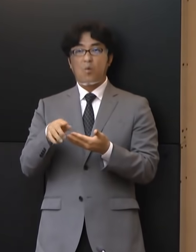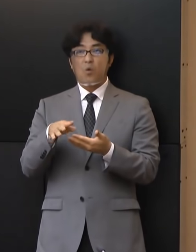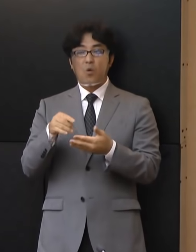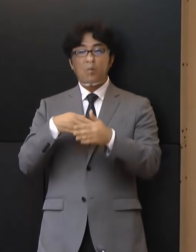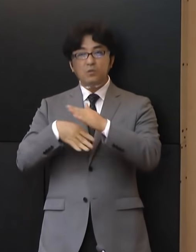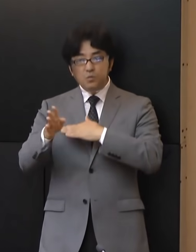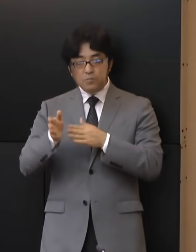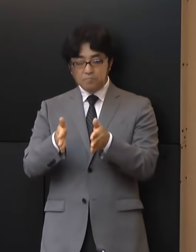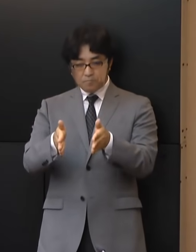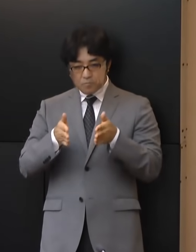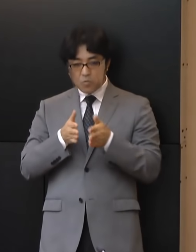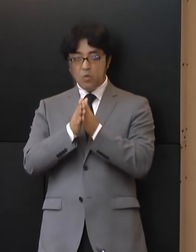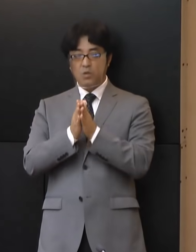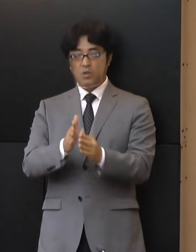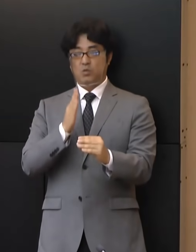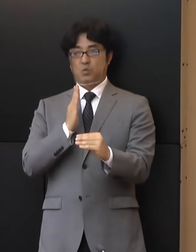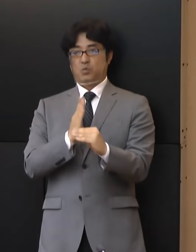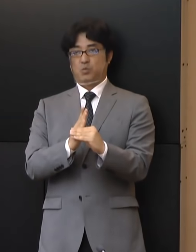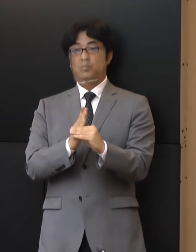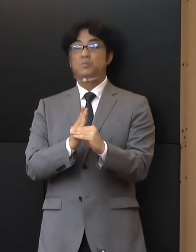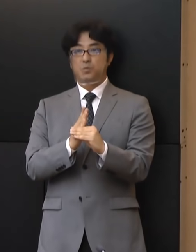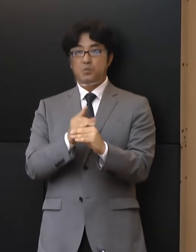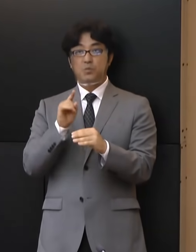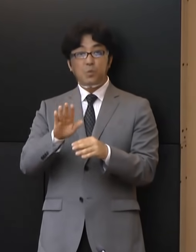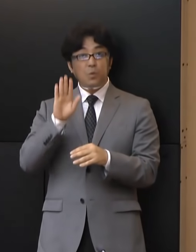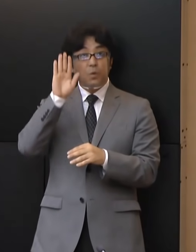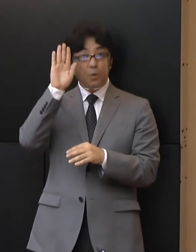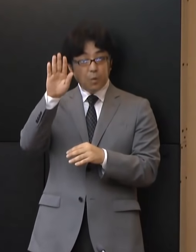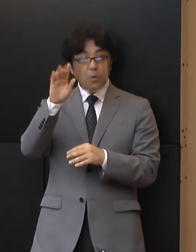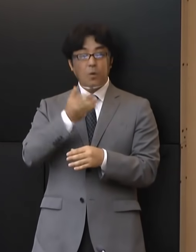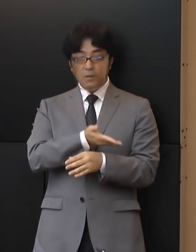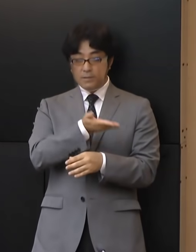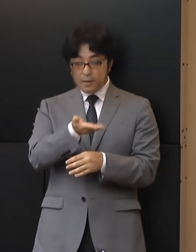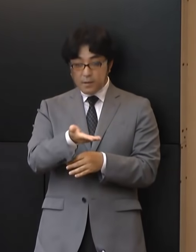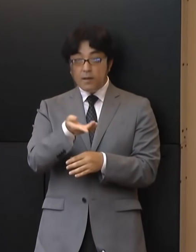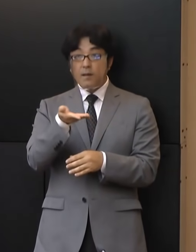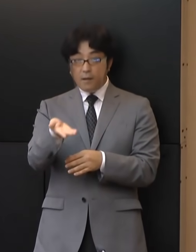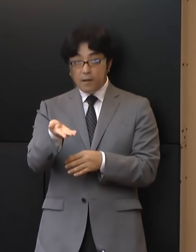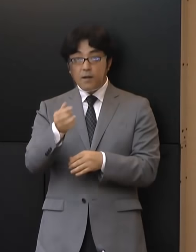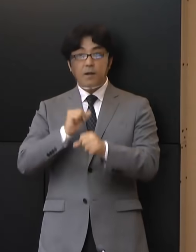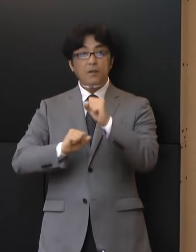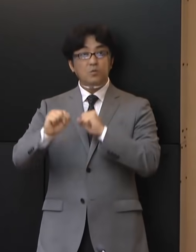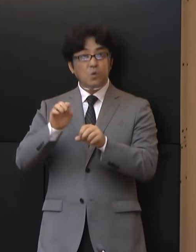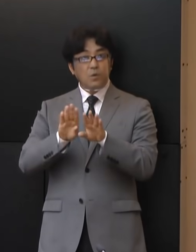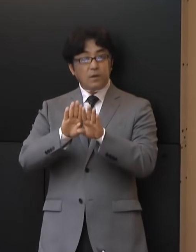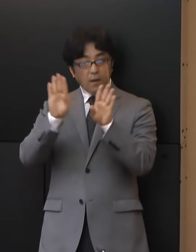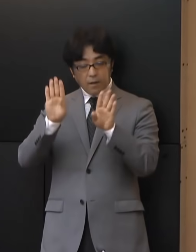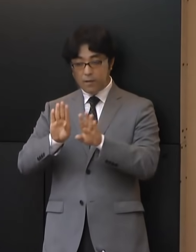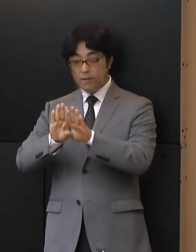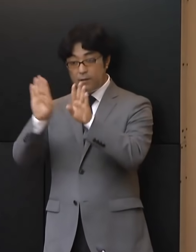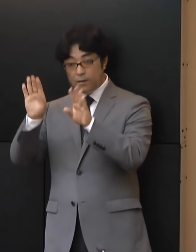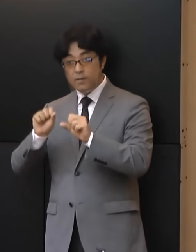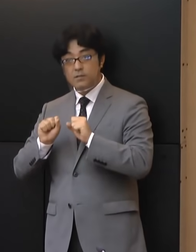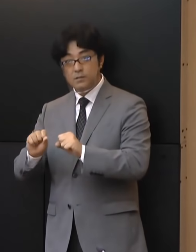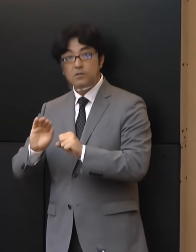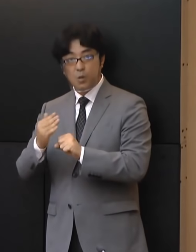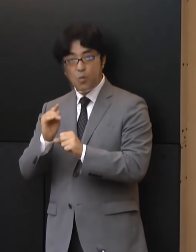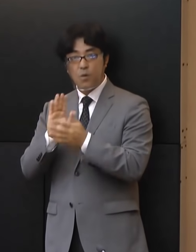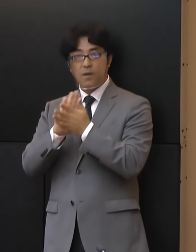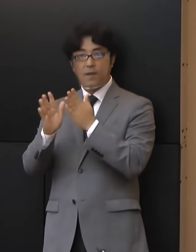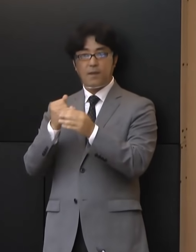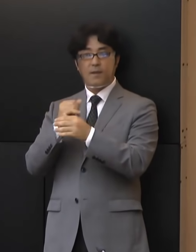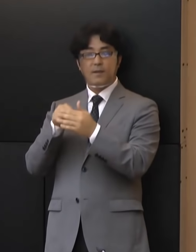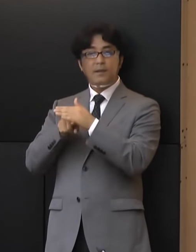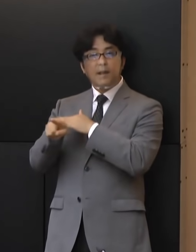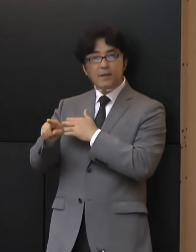めているところです。でこれについては今後段階的な活動再開が行われていったとしても、県外において